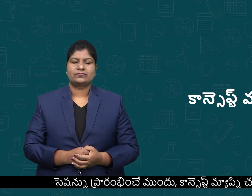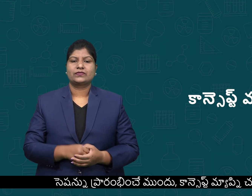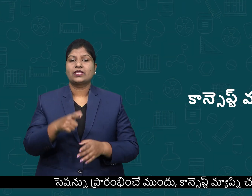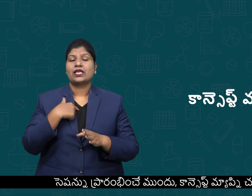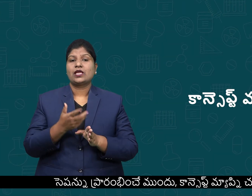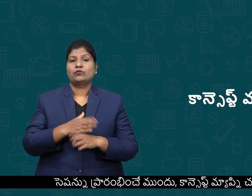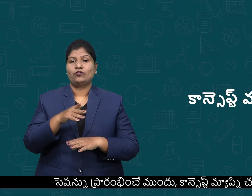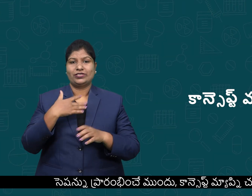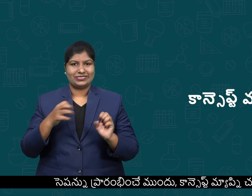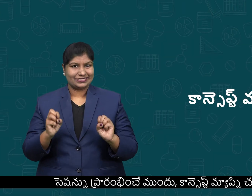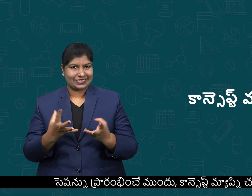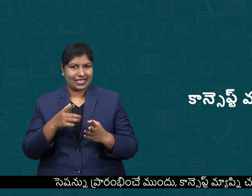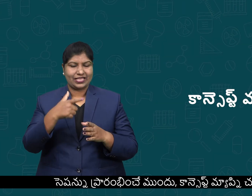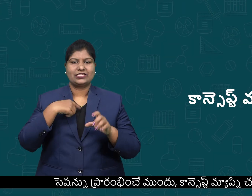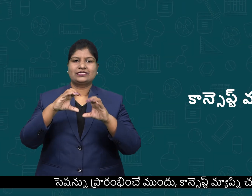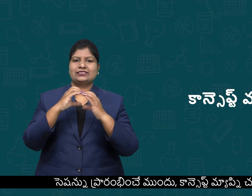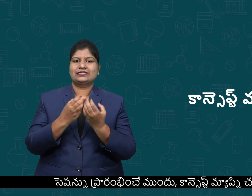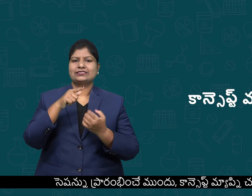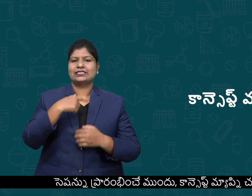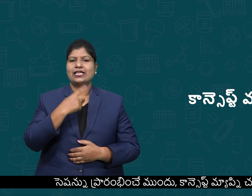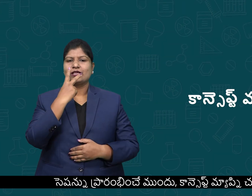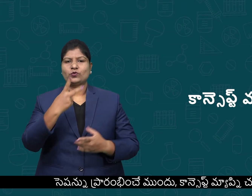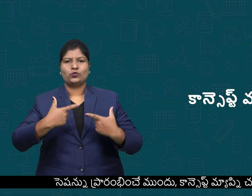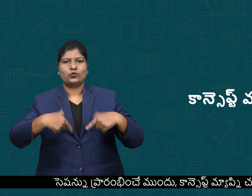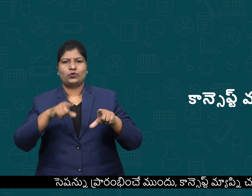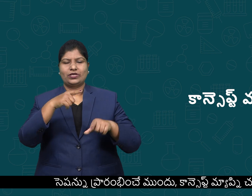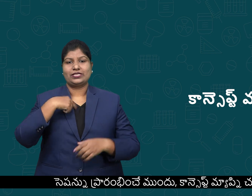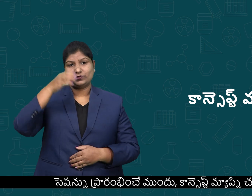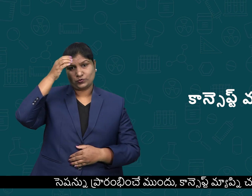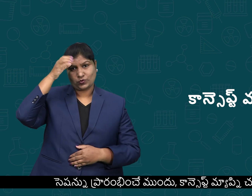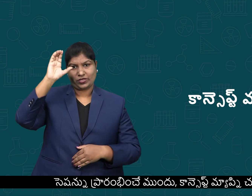సెషన్ను ప్రారంభించే ముందు కాన్సెప్ట్ మ్యాప్ని చూద్దాం.